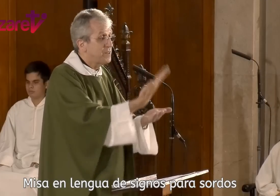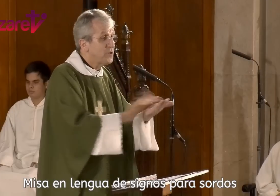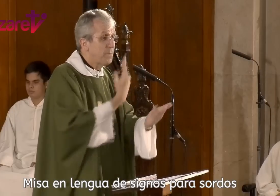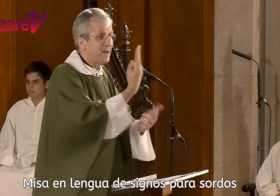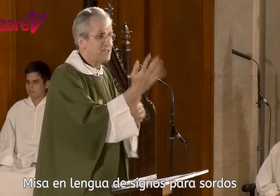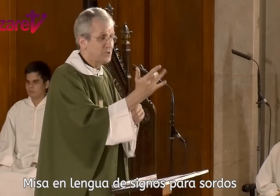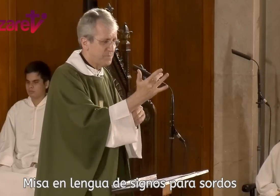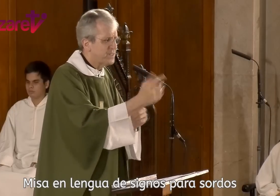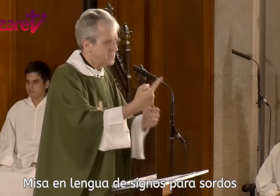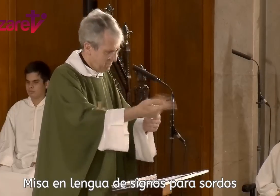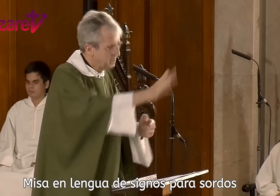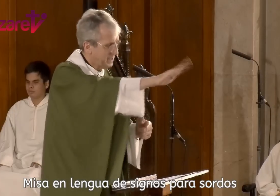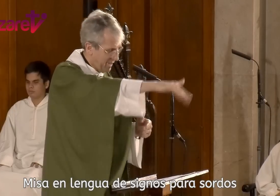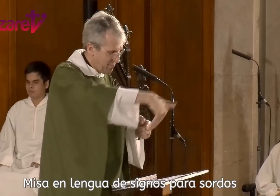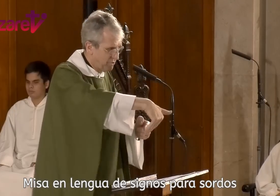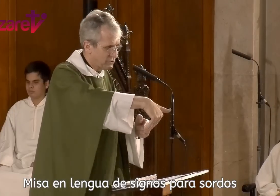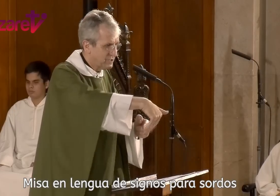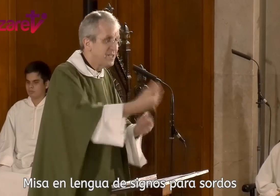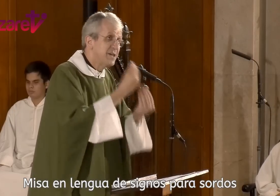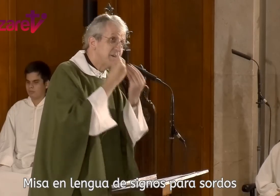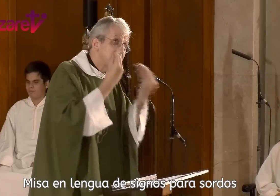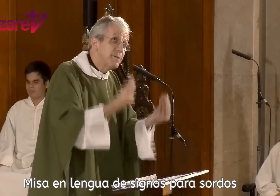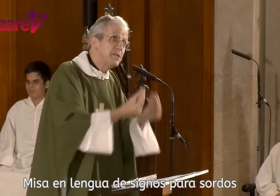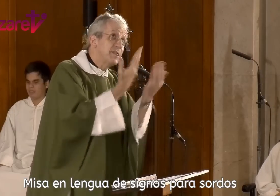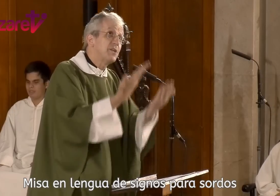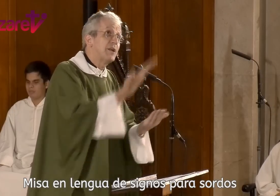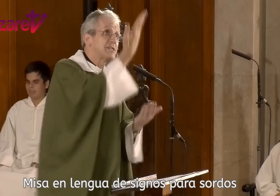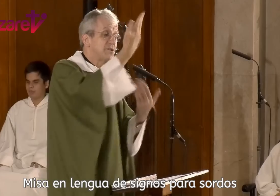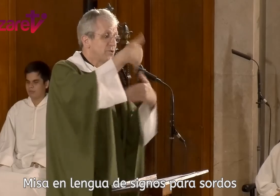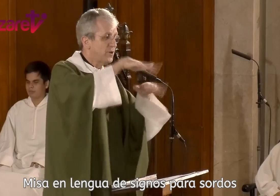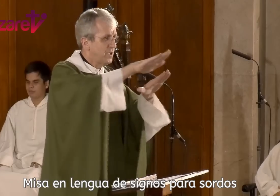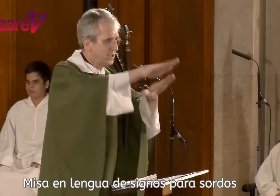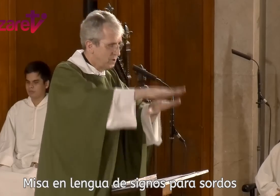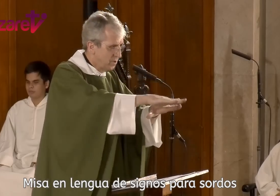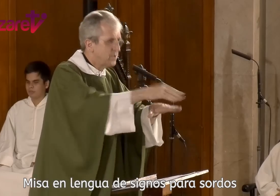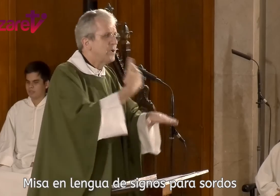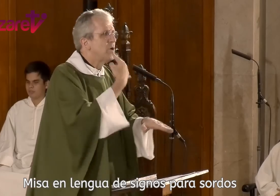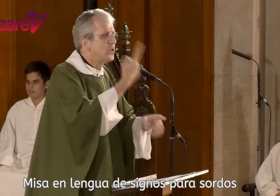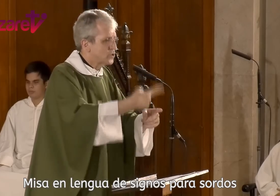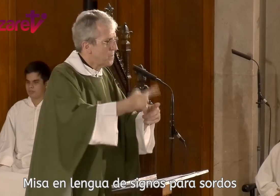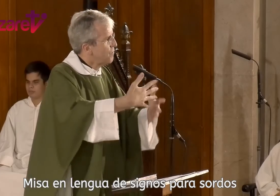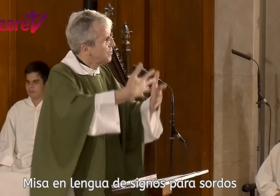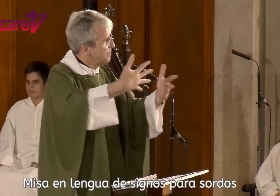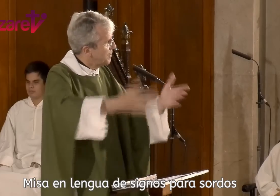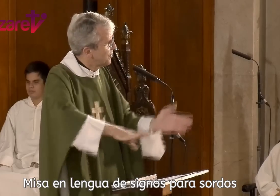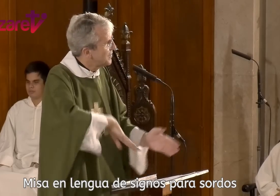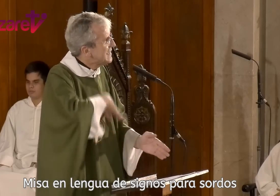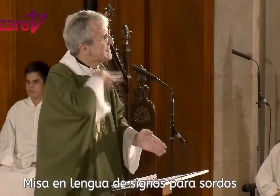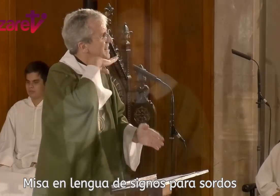5 panes y 2 peces, traedlos». Y bendiciendo al Señor, los multiplicó y